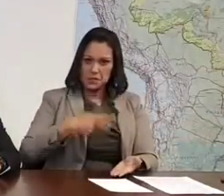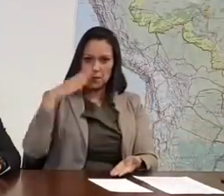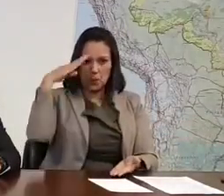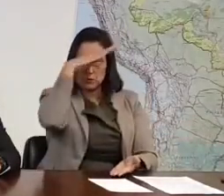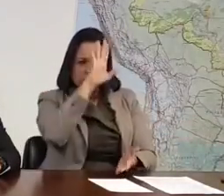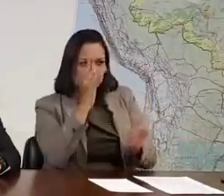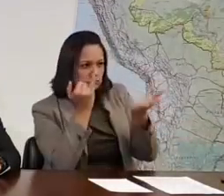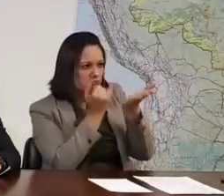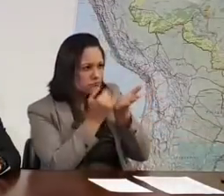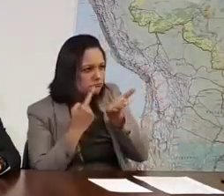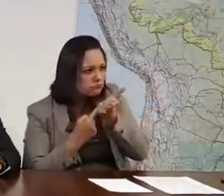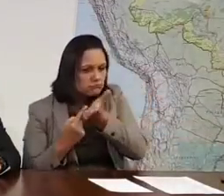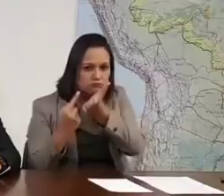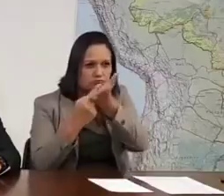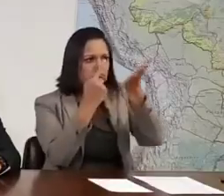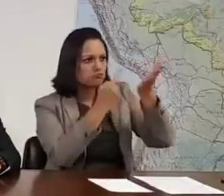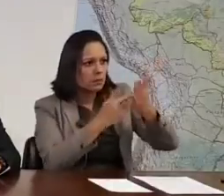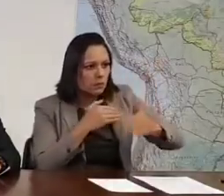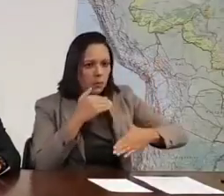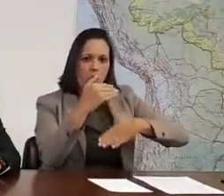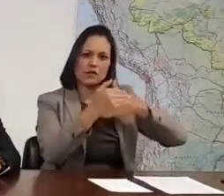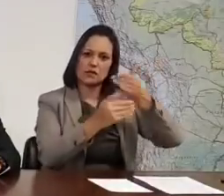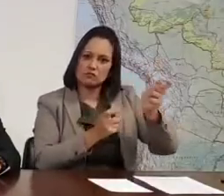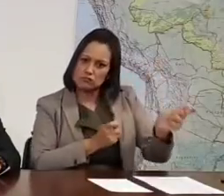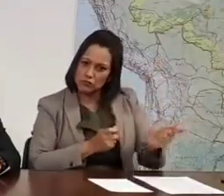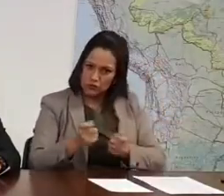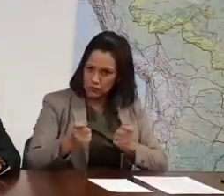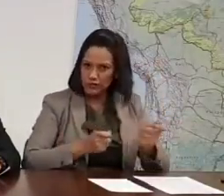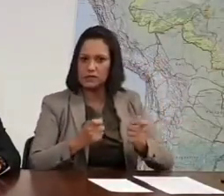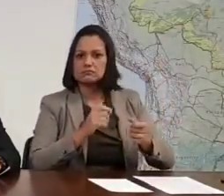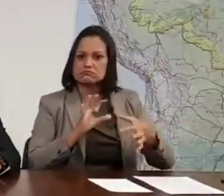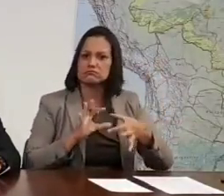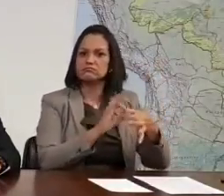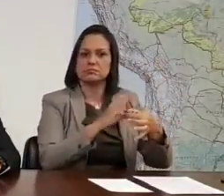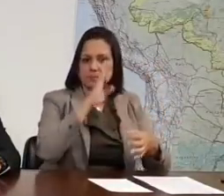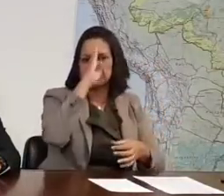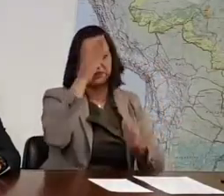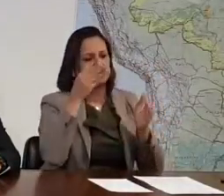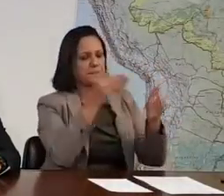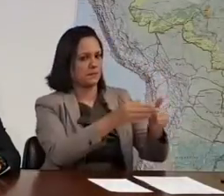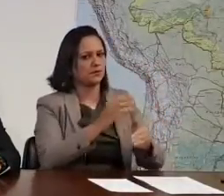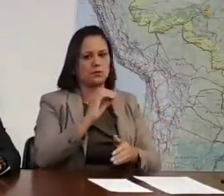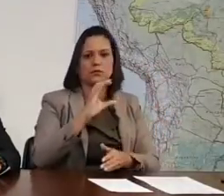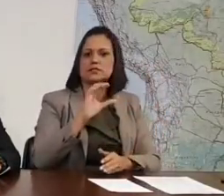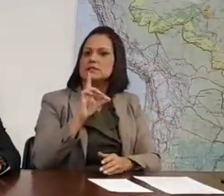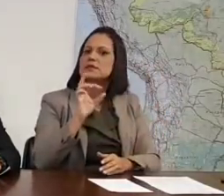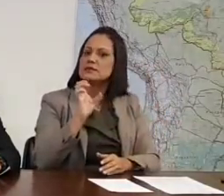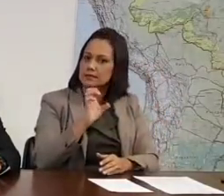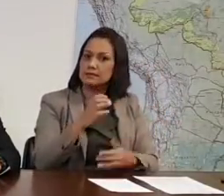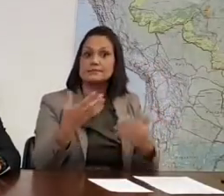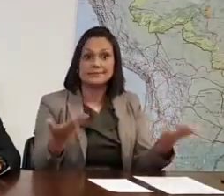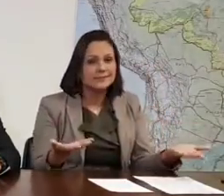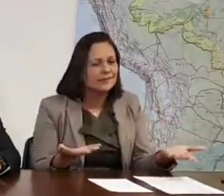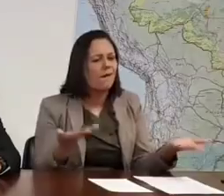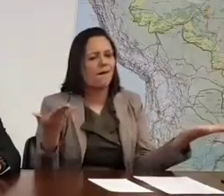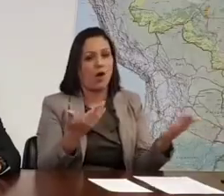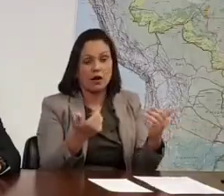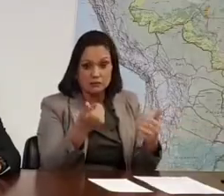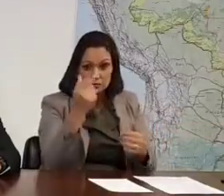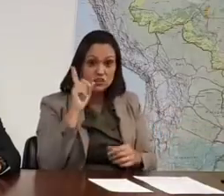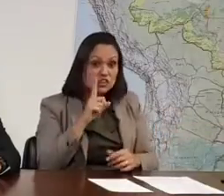afinado com o processo de governança preconizado pela OCDE. Então, o reforço dos Estados Unidos